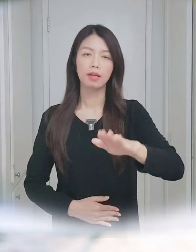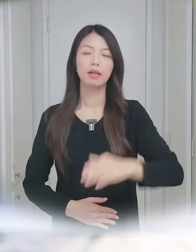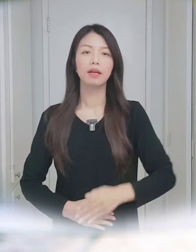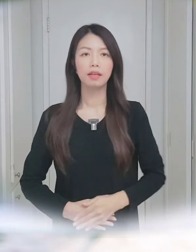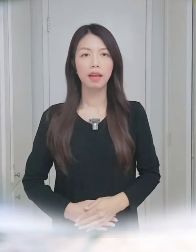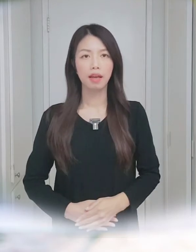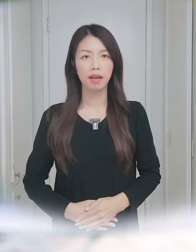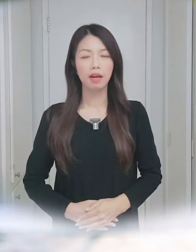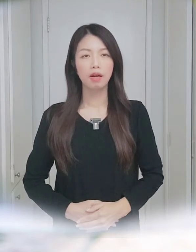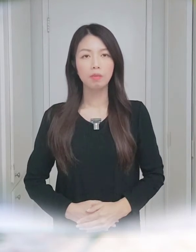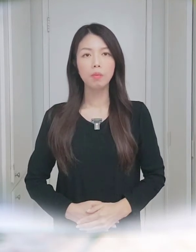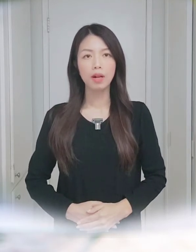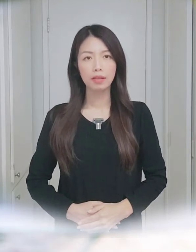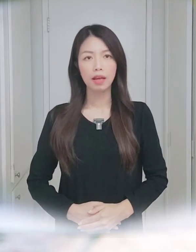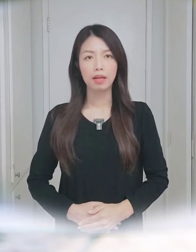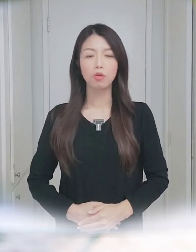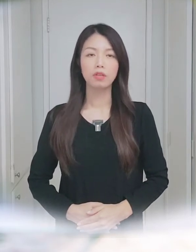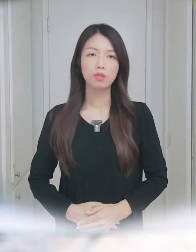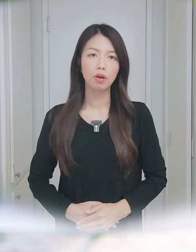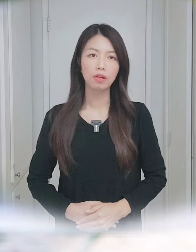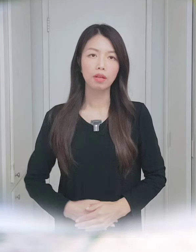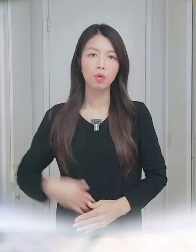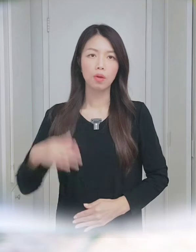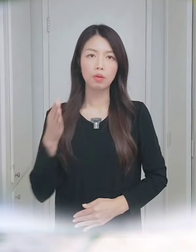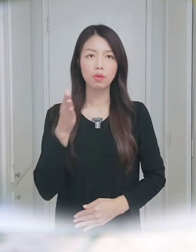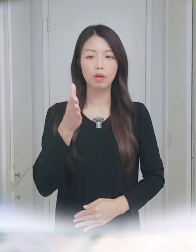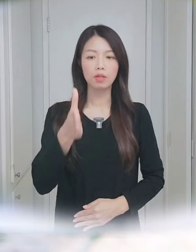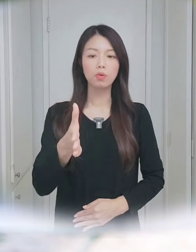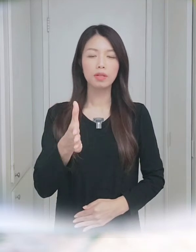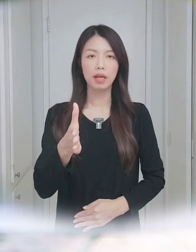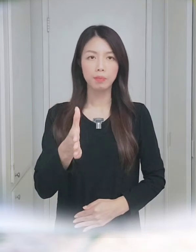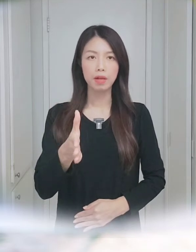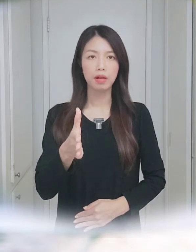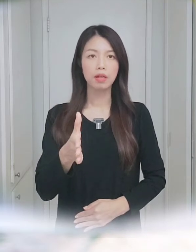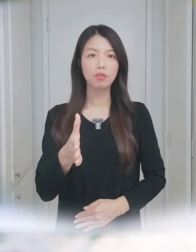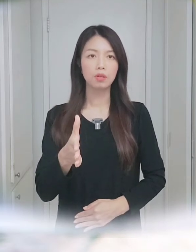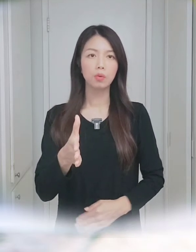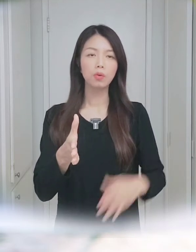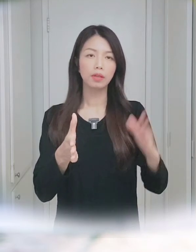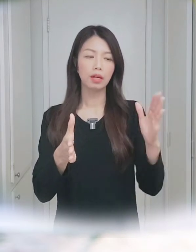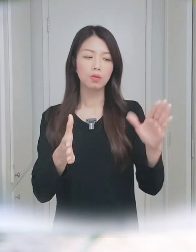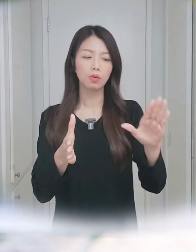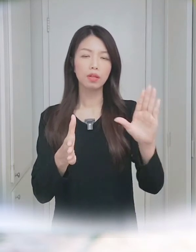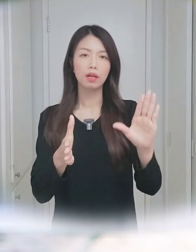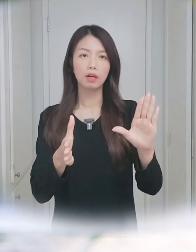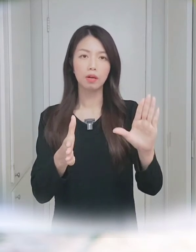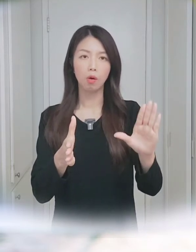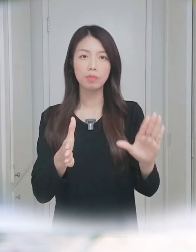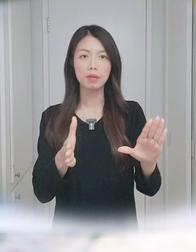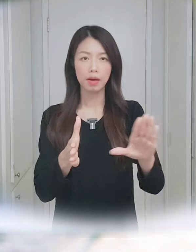떠나갈 때, 뭐뭐 할 때 이런 뜻의 수어는 왼손은 이렇게 손끝이 앞을 향하게 해주시고 다른